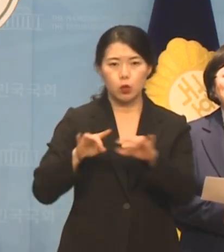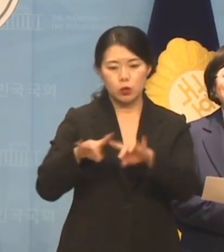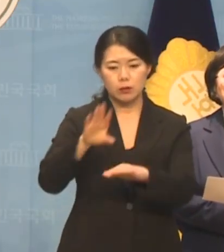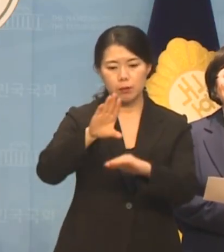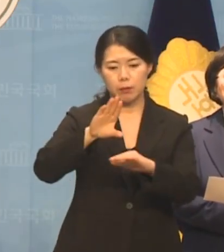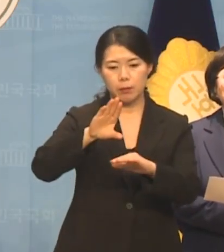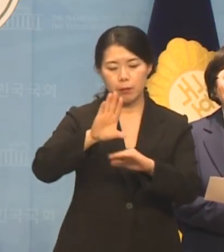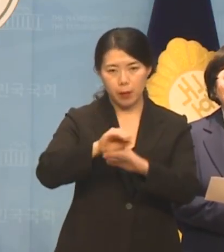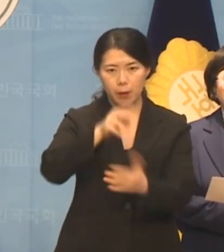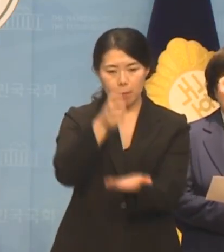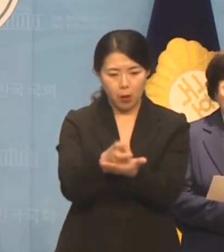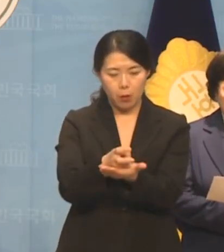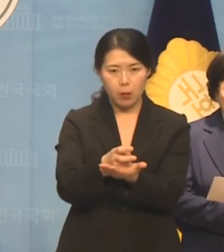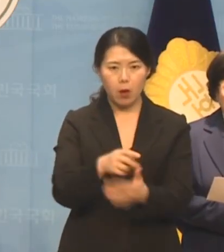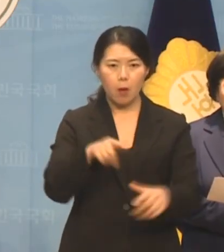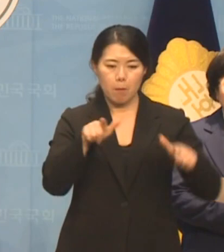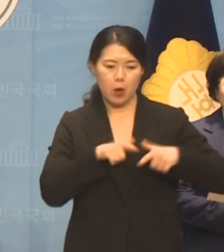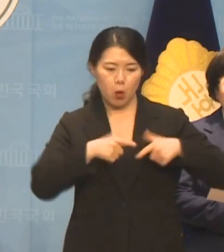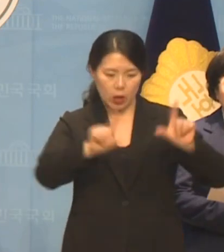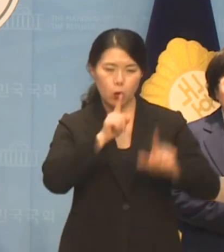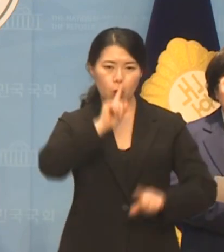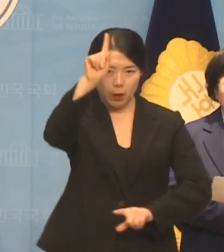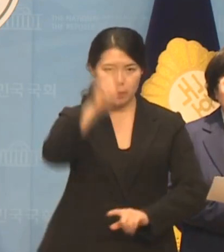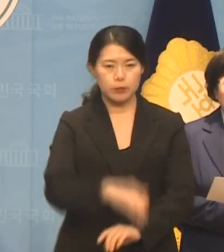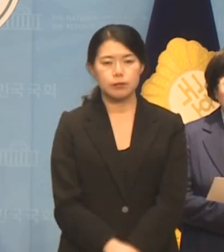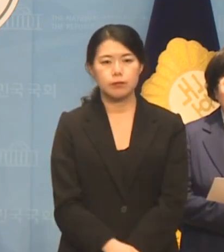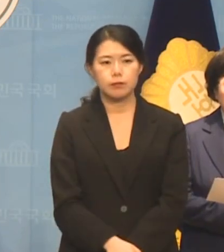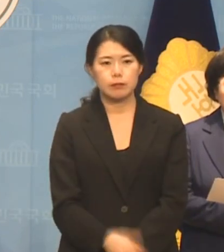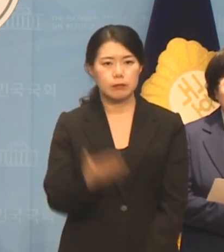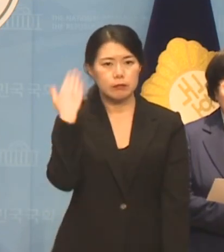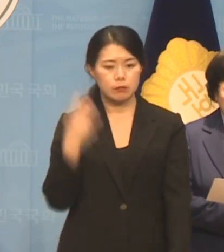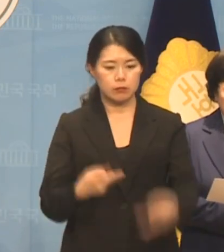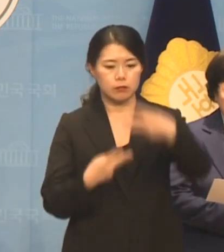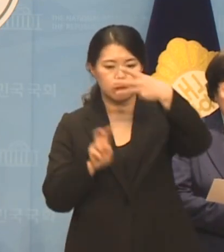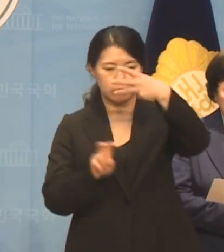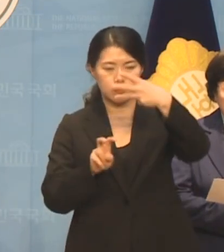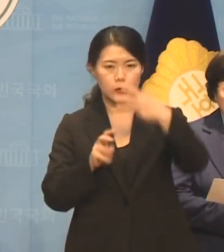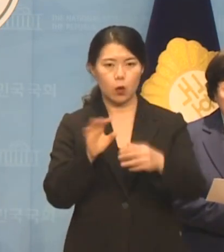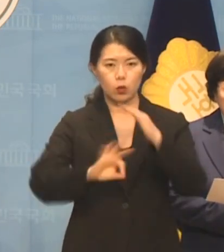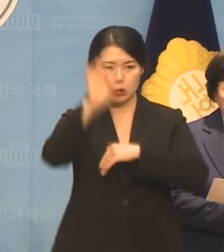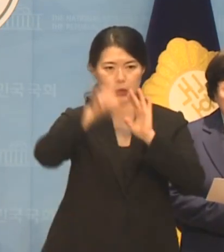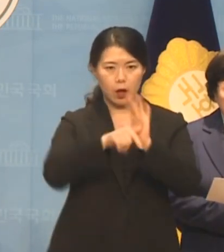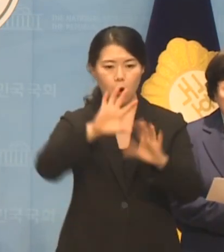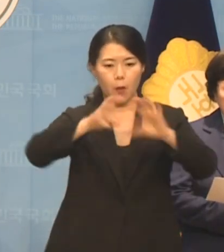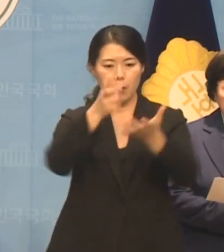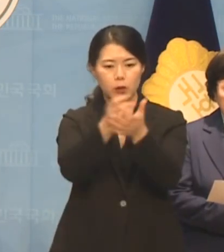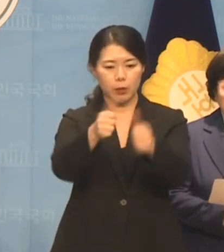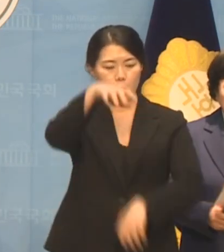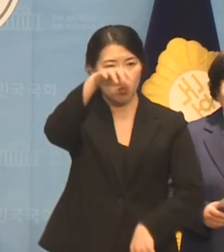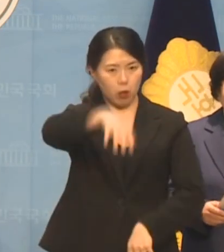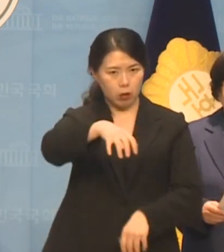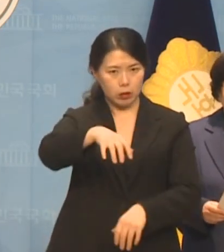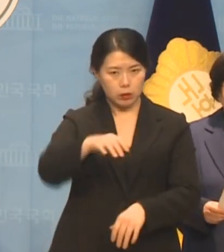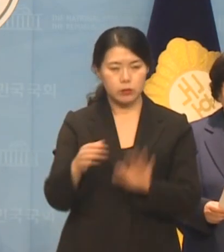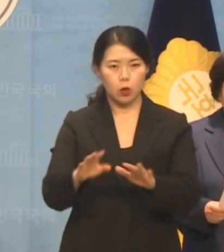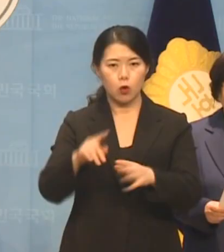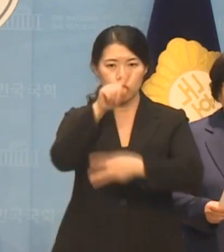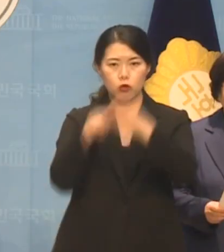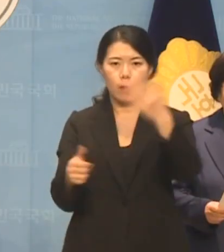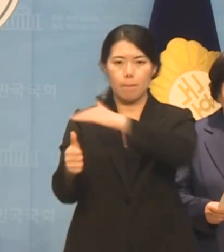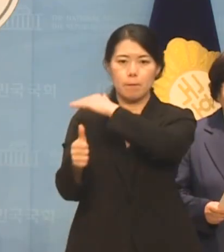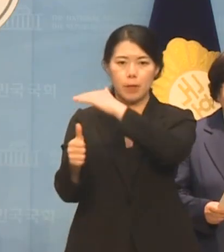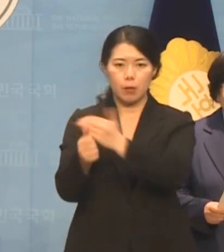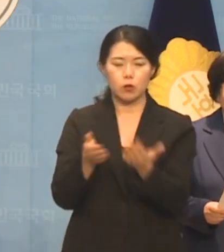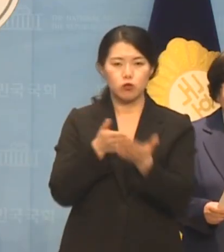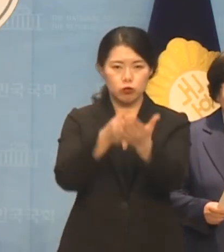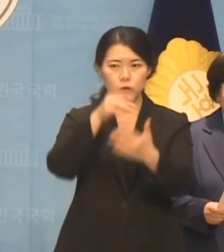3 명예훼손 혐의로 고발합니다. 지난 3월 20일 오전 헌재 앞에서 진행된 윤석열 파면 촉구